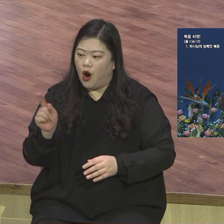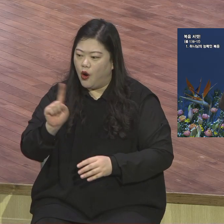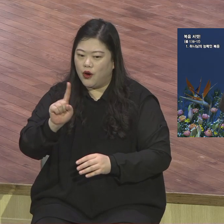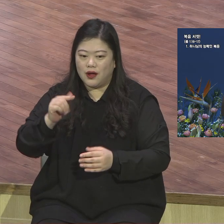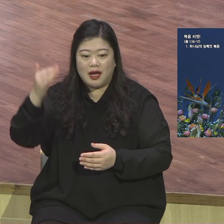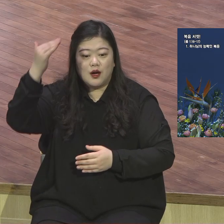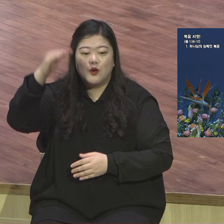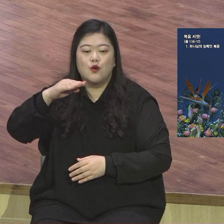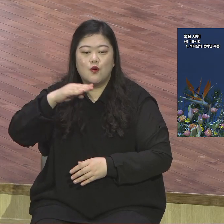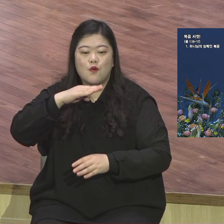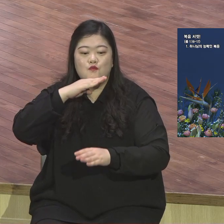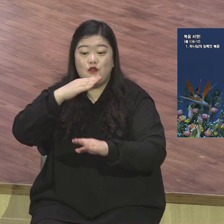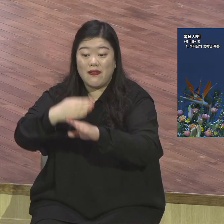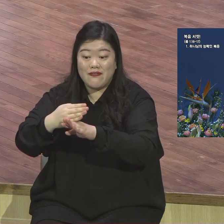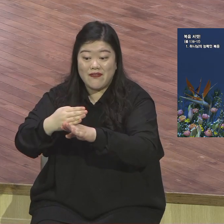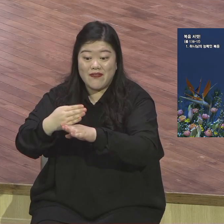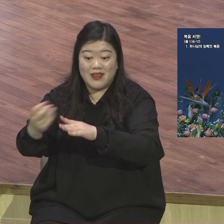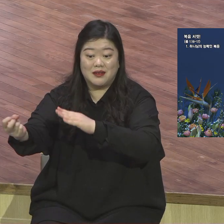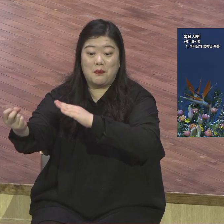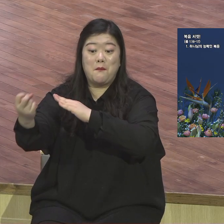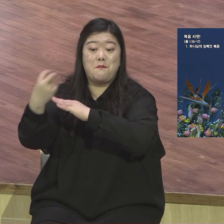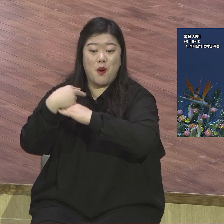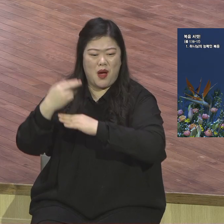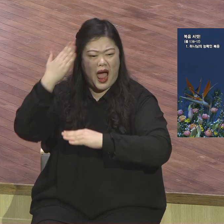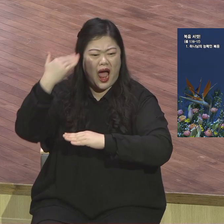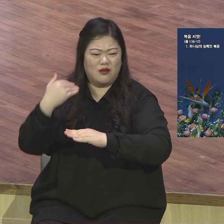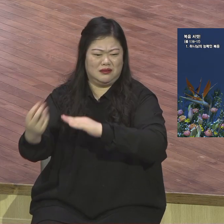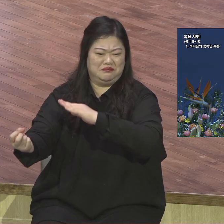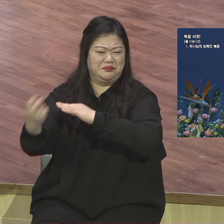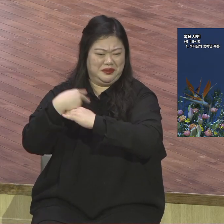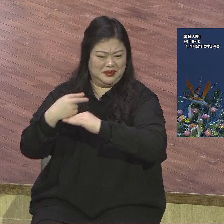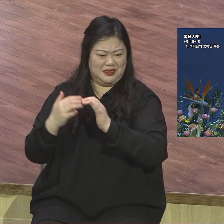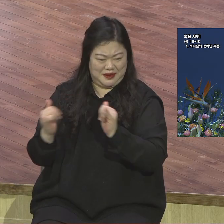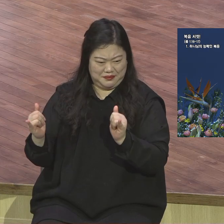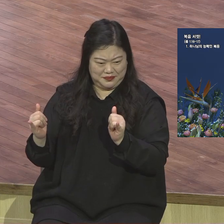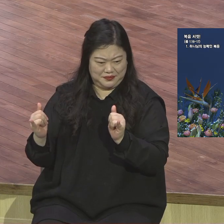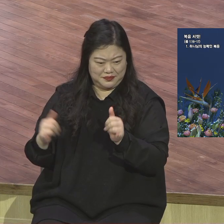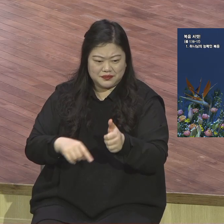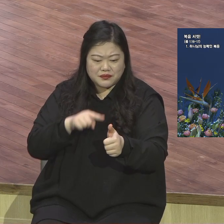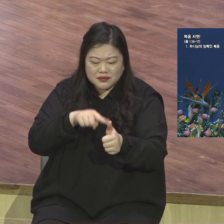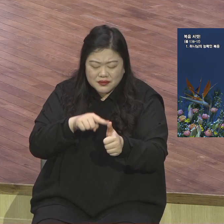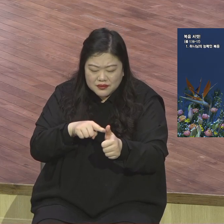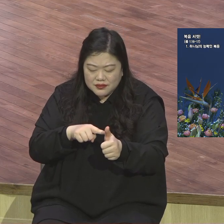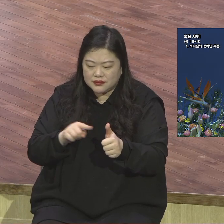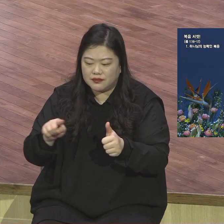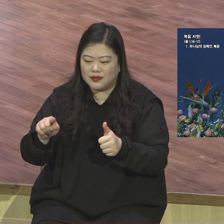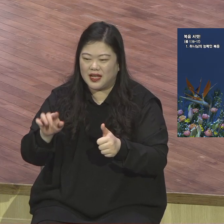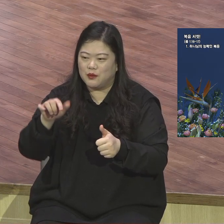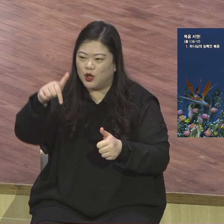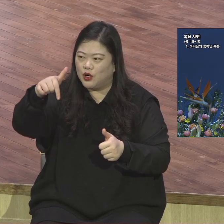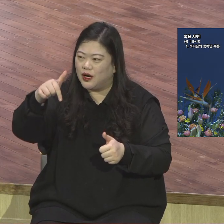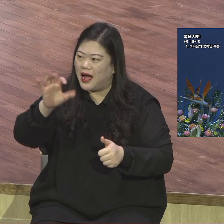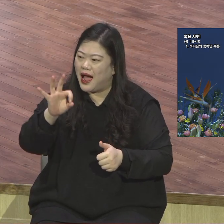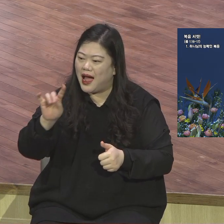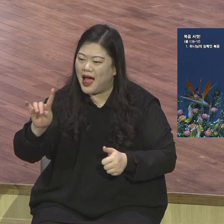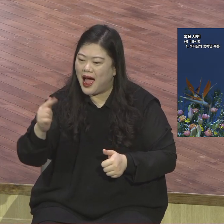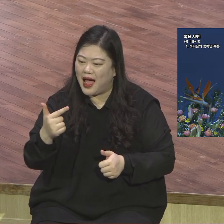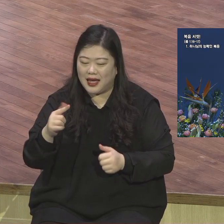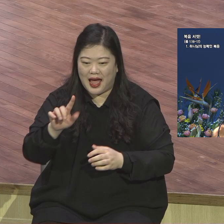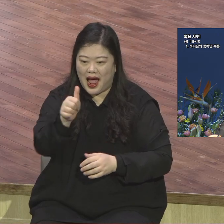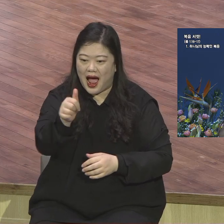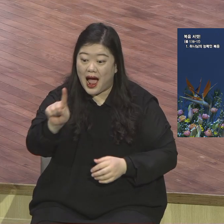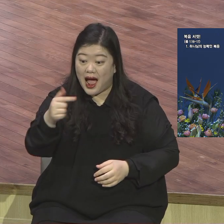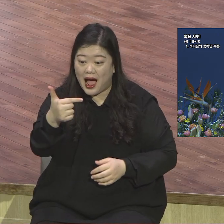왔어요. 서울에 와서 이제 각 안기부 담당들 있잖아요. 담당 직원들 하고 여러 가지